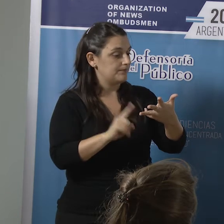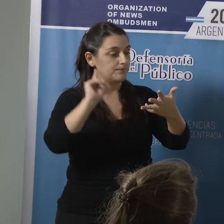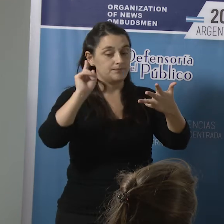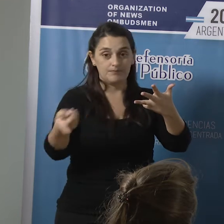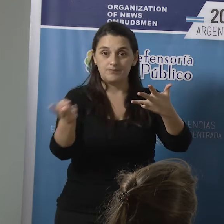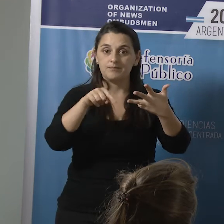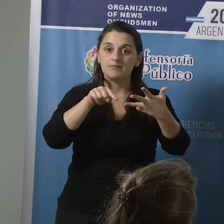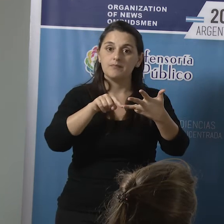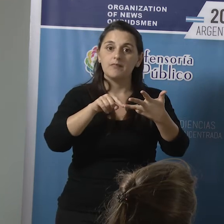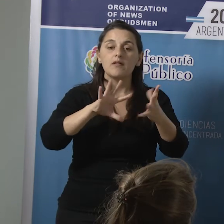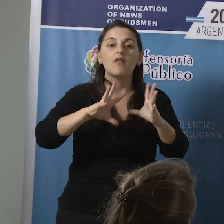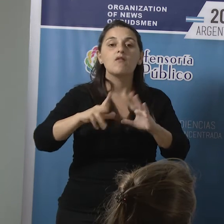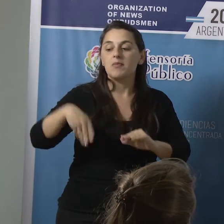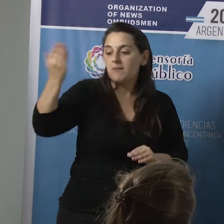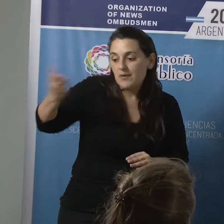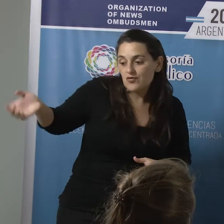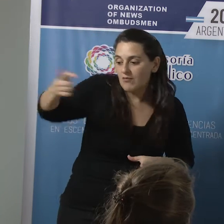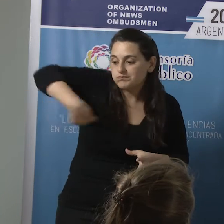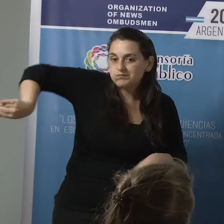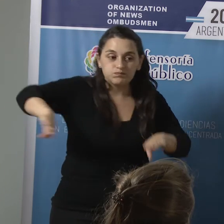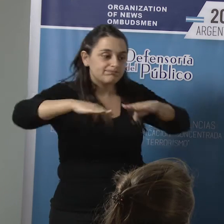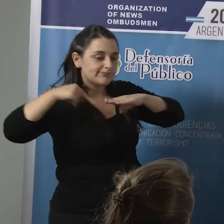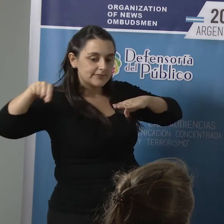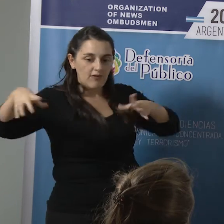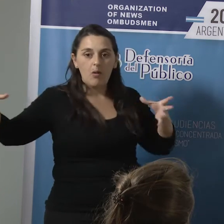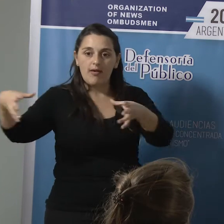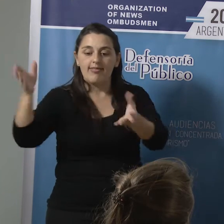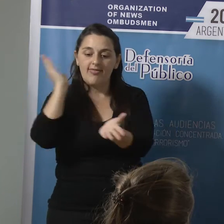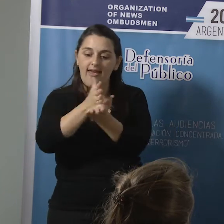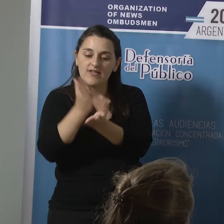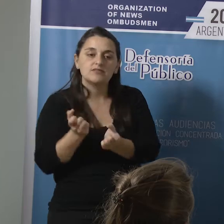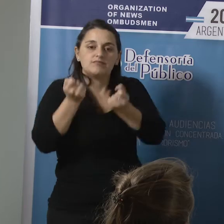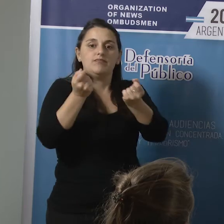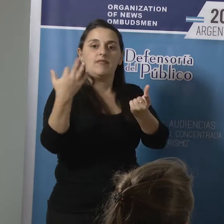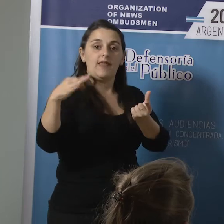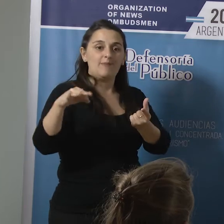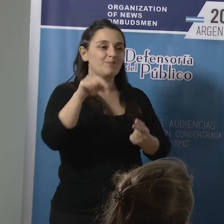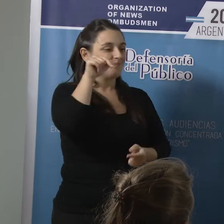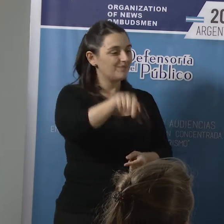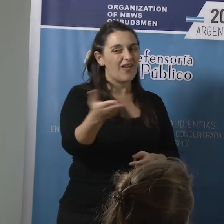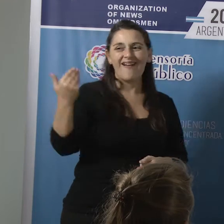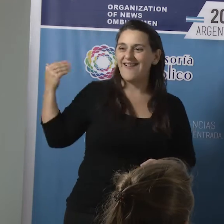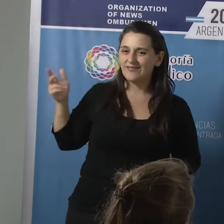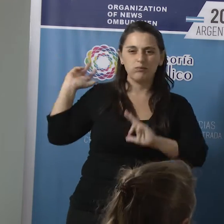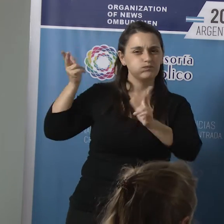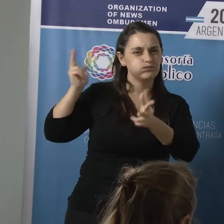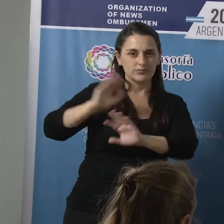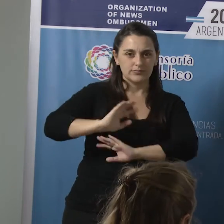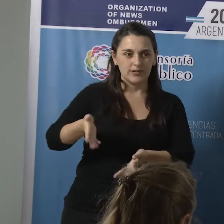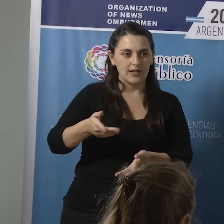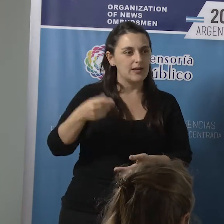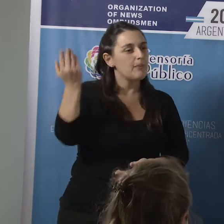de los televidentes como masas críticas y participativas para ejercer su derecho de defensa. Esto lo han mencionado muchos defensores en